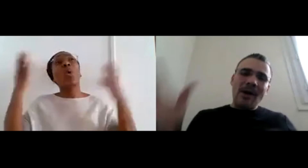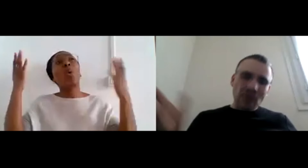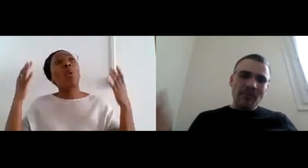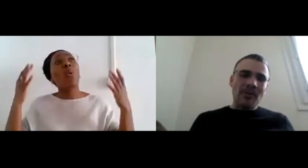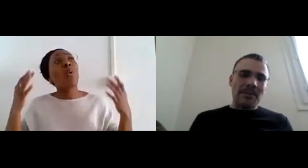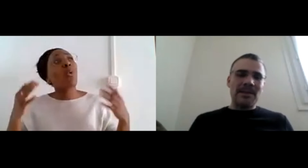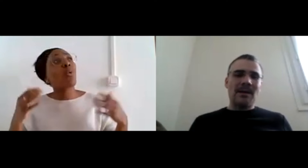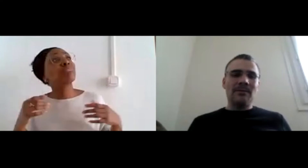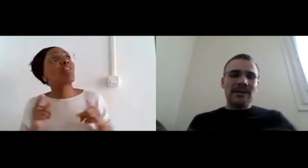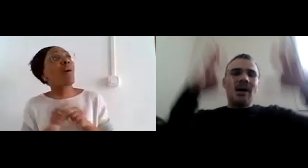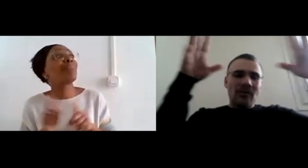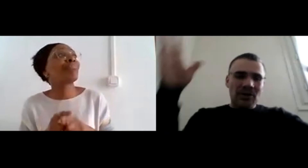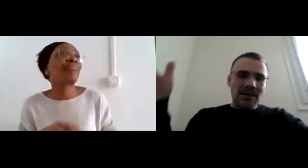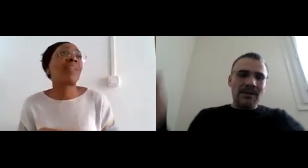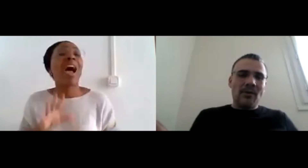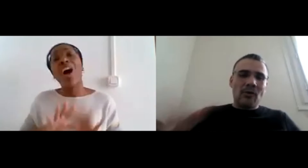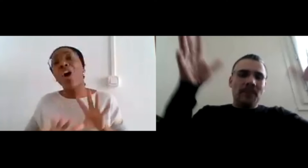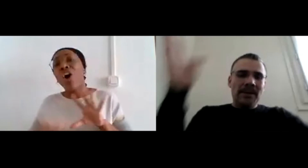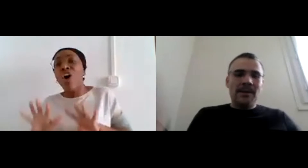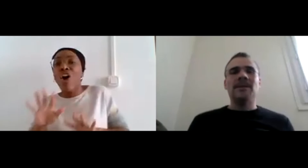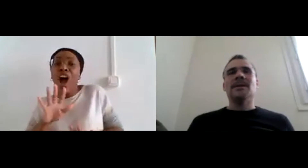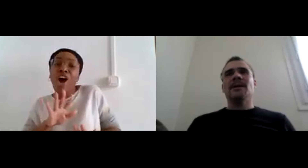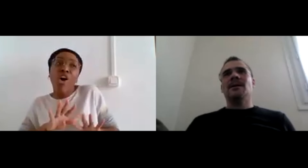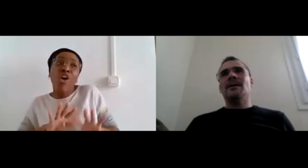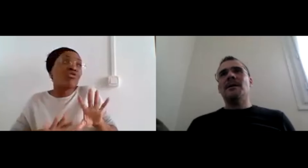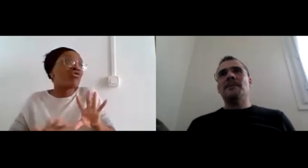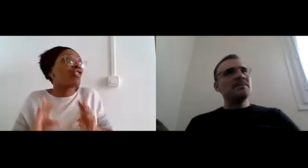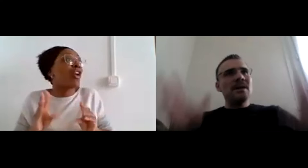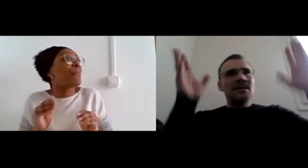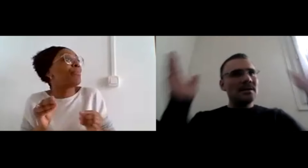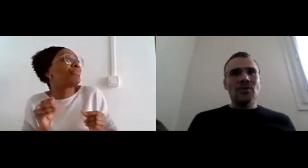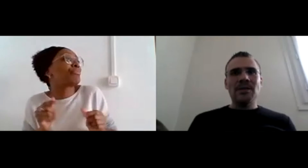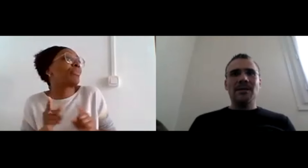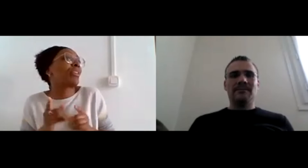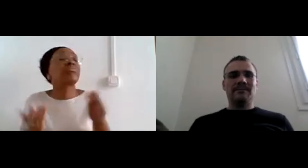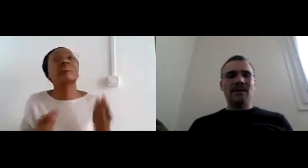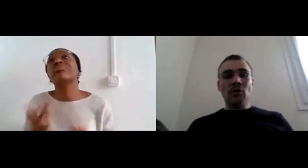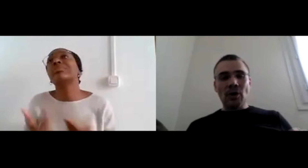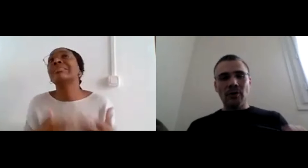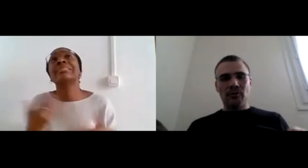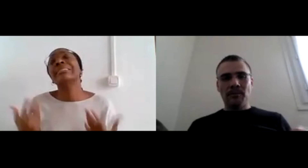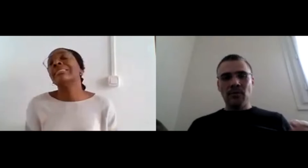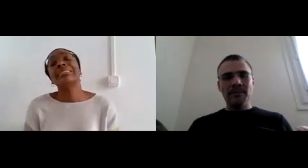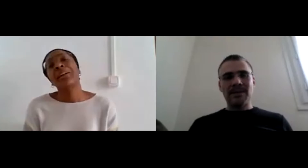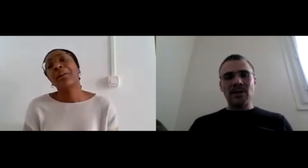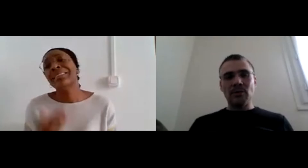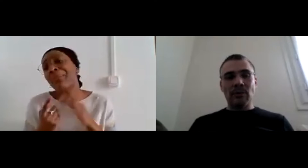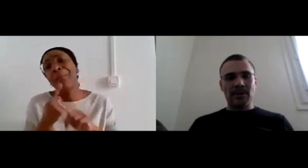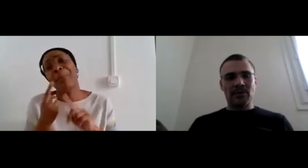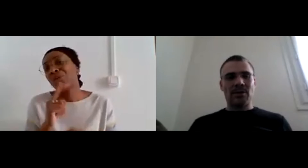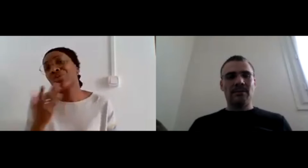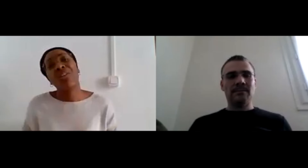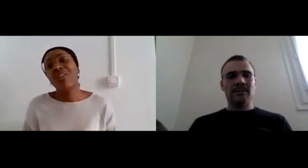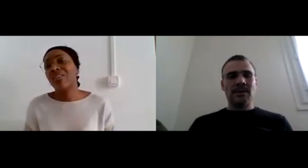des arrangements, j'appelle ça. On essaie d'arranger, d'englober. C'est bien, c'est joli, mais le cœur du message, lui, ne